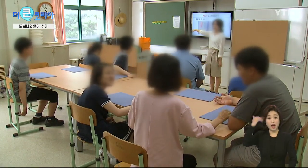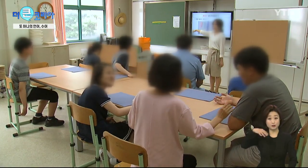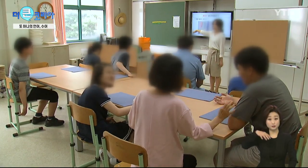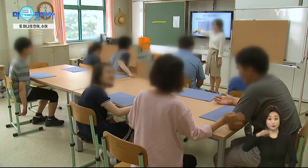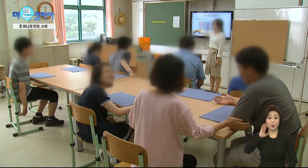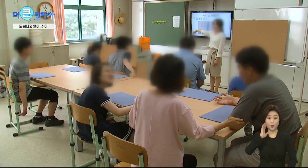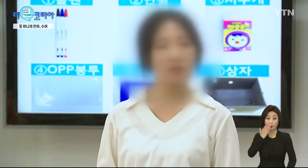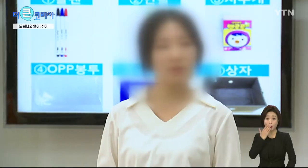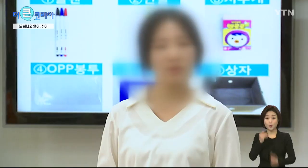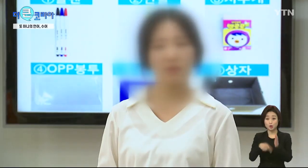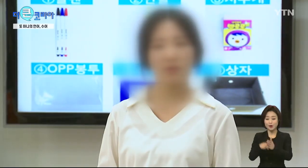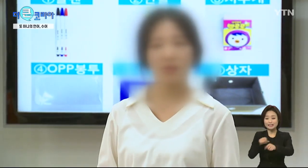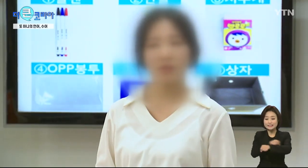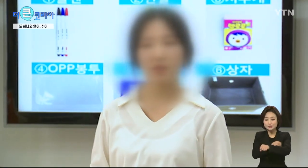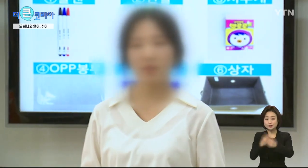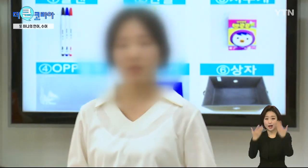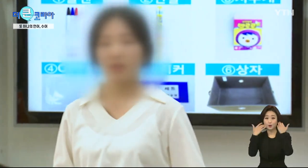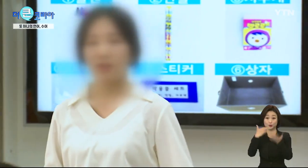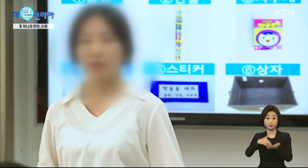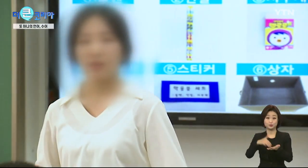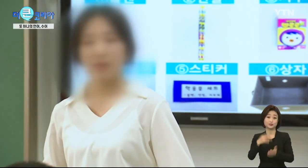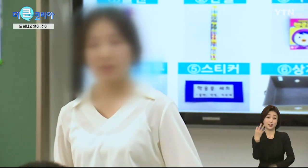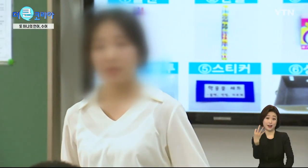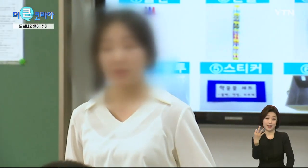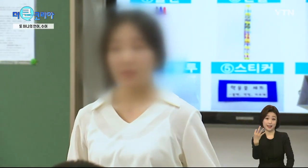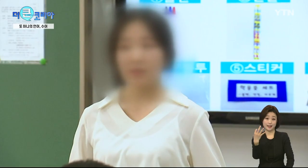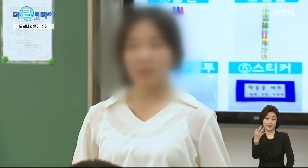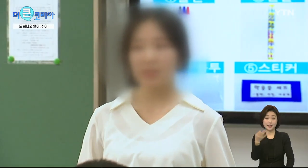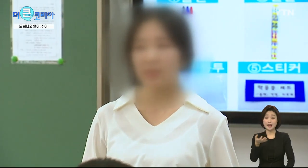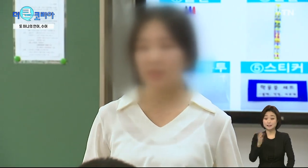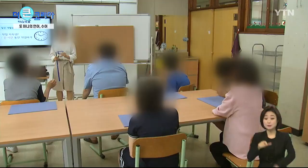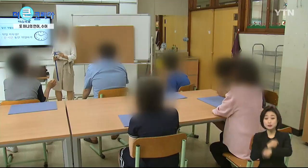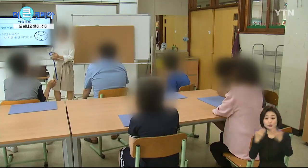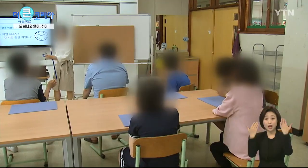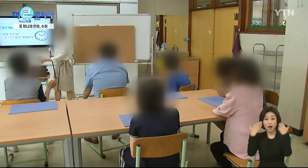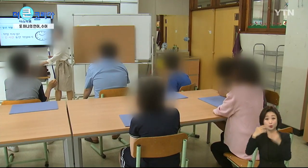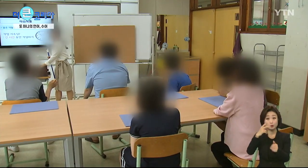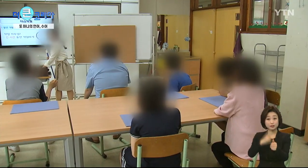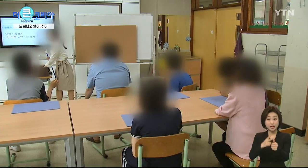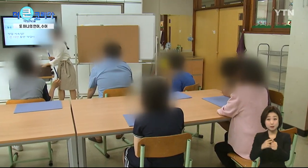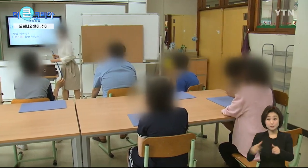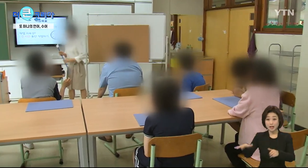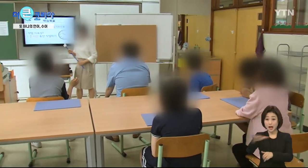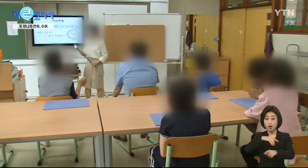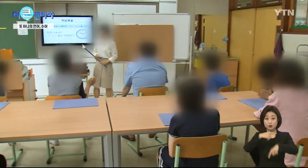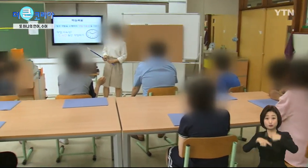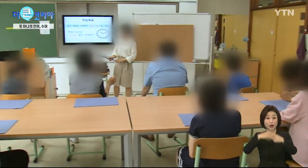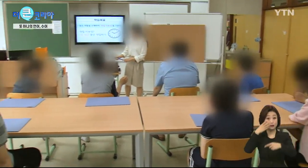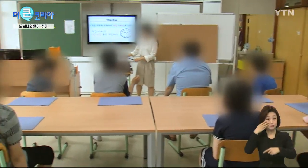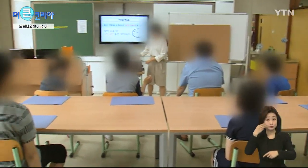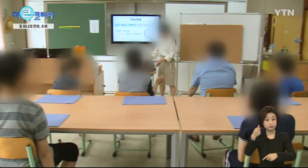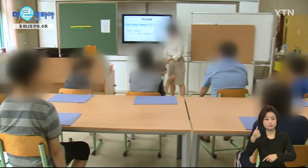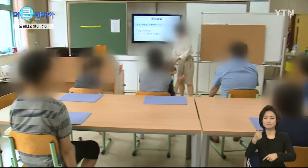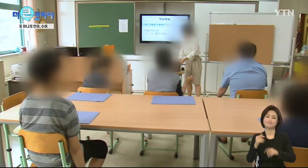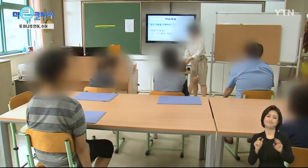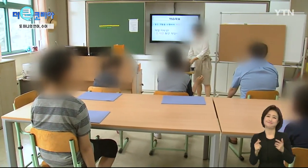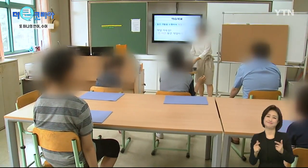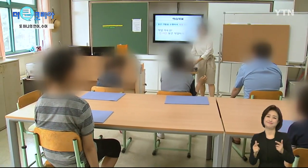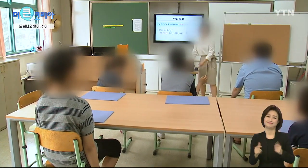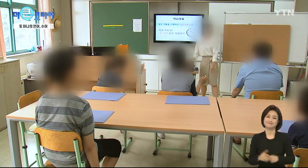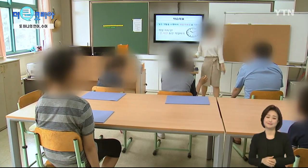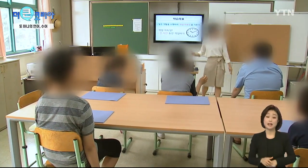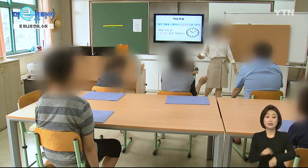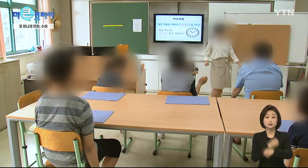한국에는 농인을 위한 특수학교가 14개 있습니다. 하지만 특수학교 교사 모두가 수어를 잘하는 것은 아닙니다.